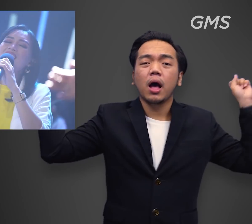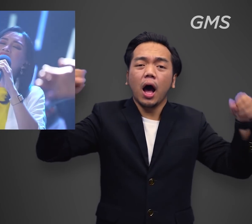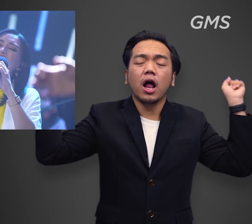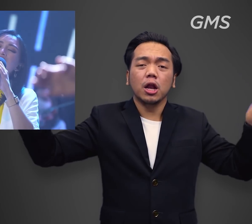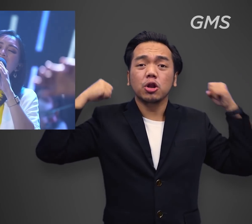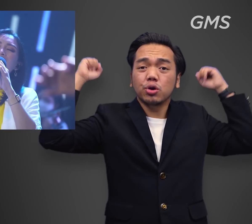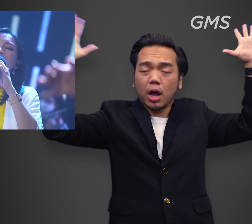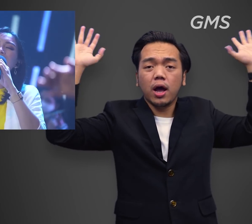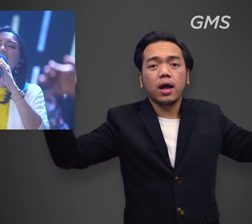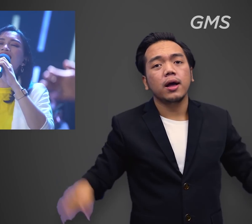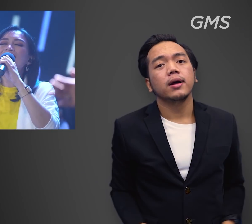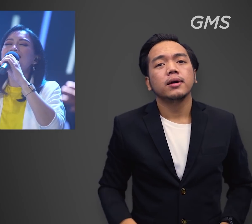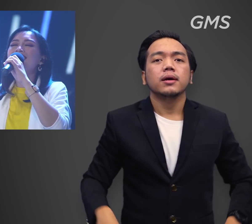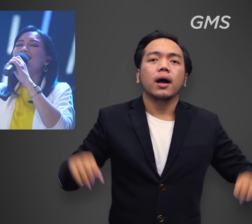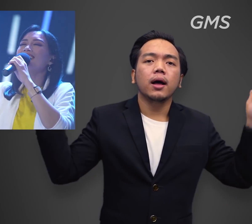Haleluya,